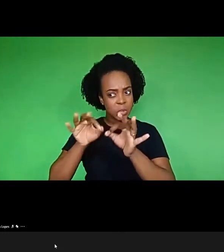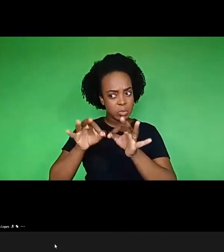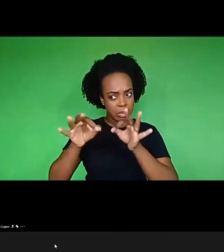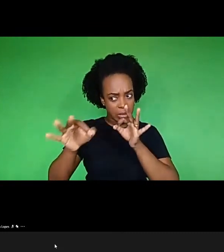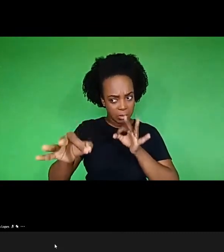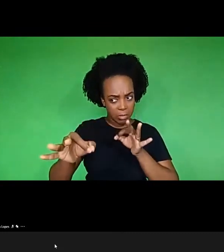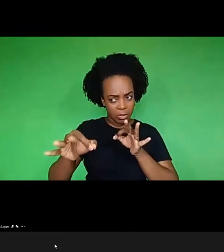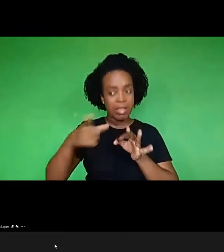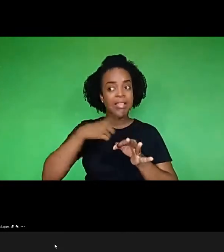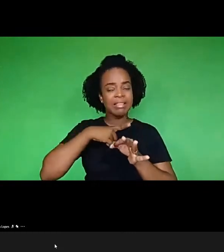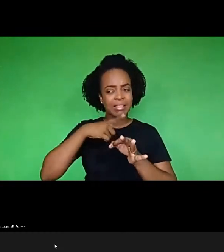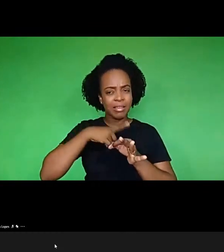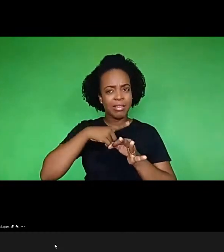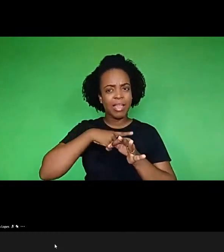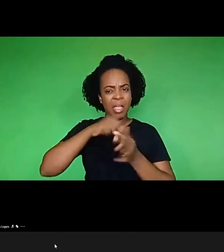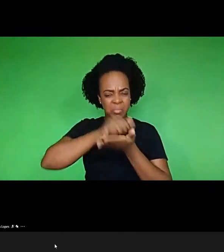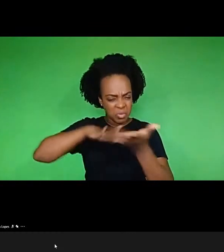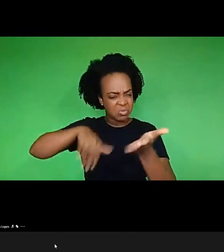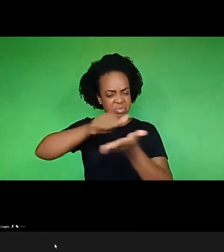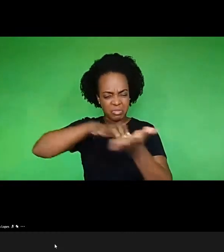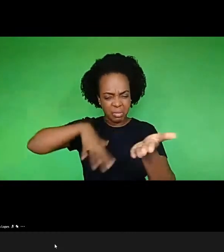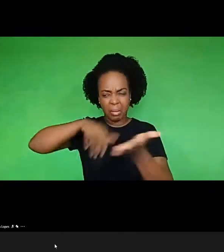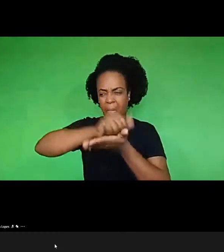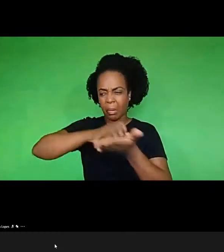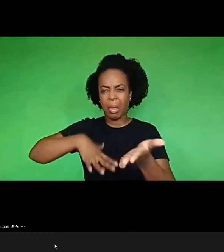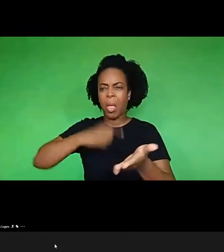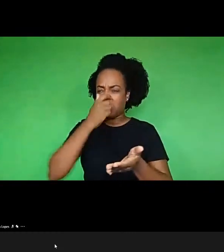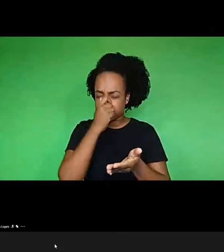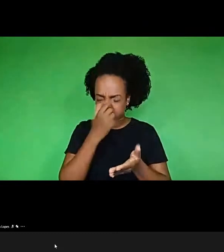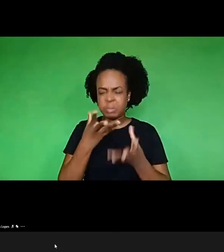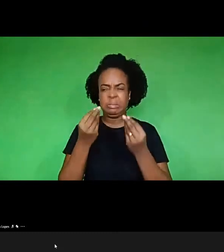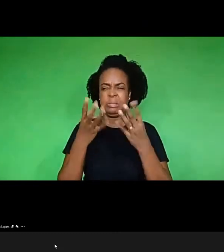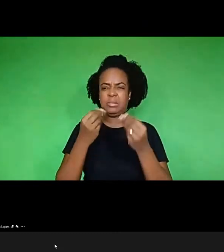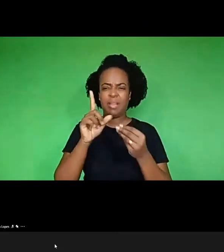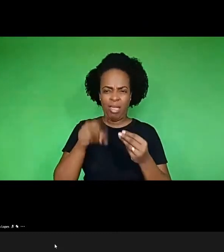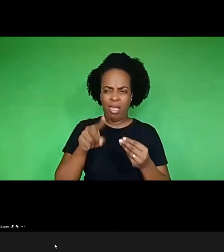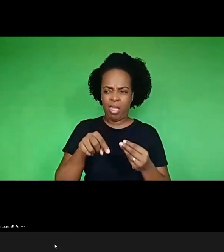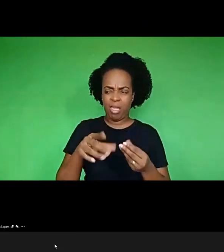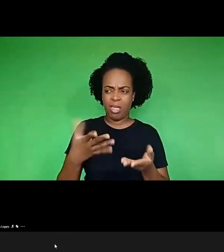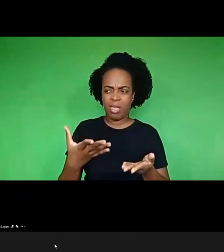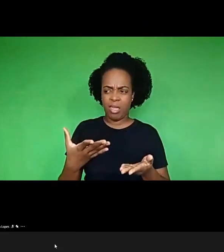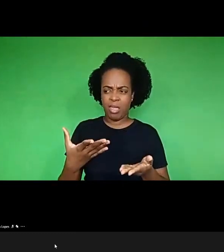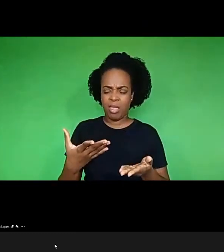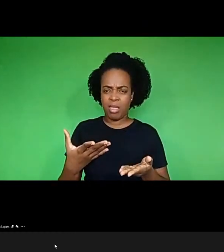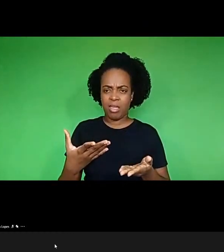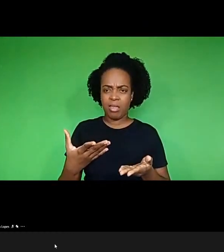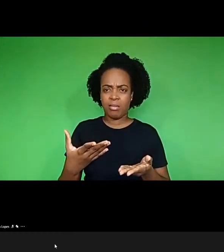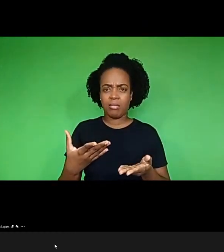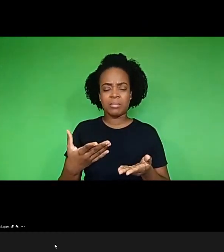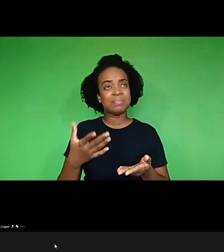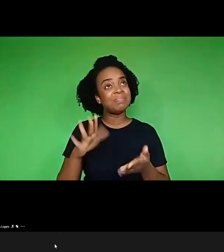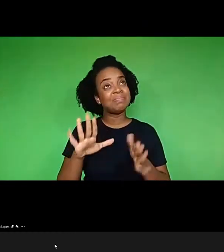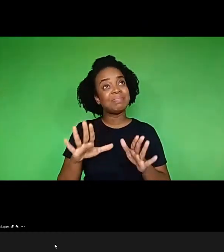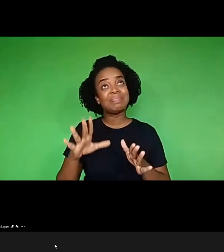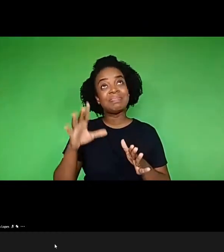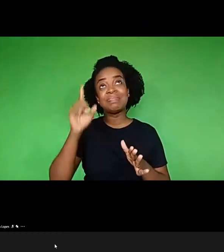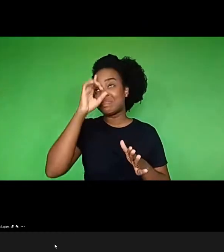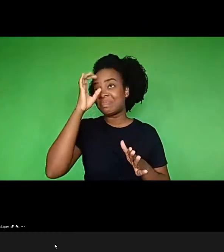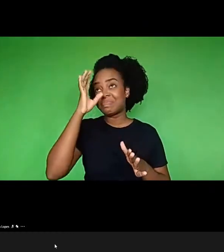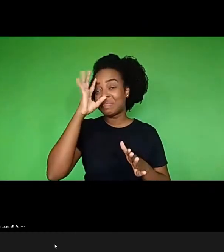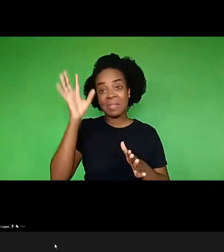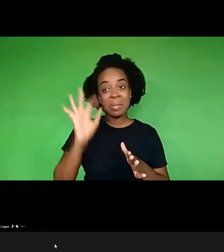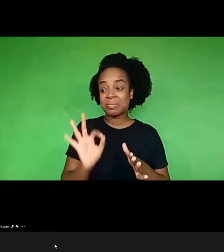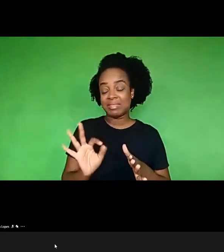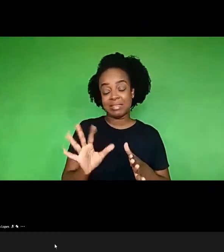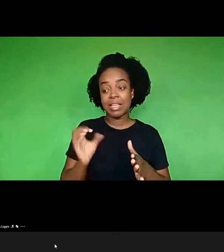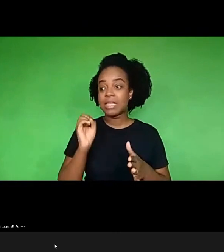retorno? Eu não sei se a pergunta do aluno está relacionada às aulas presenciais ou se é às aulas que vão ocorrer a partir